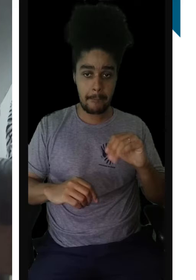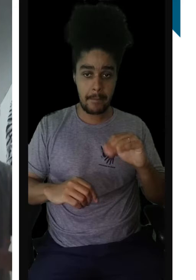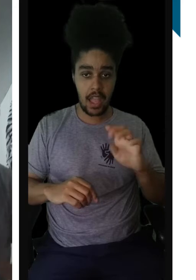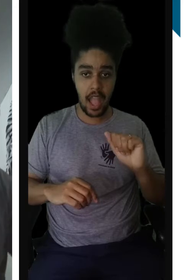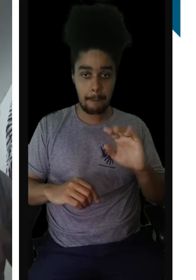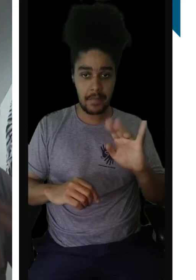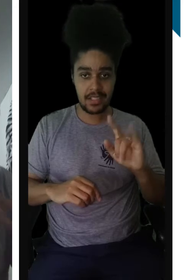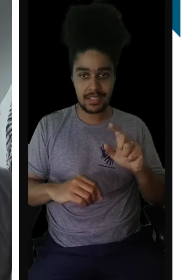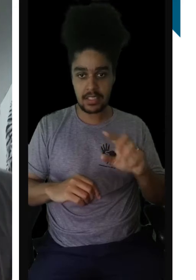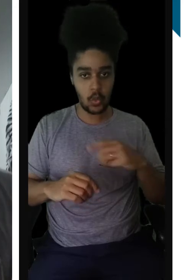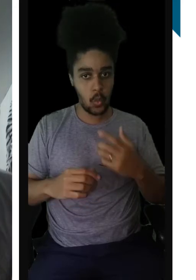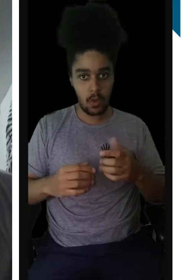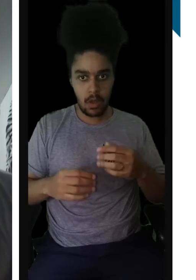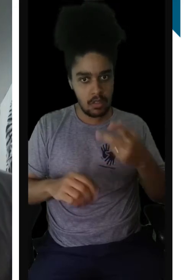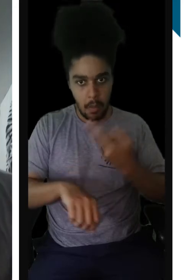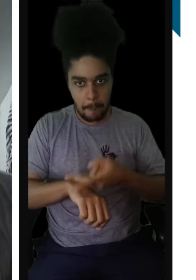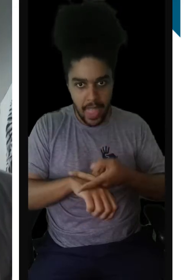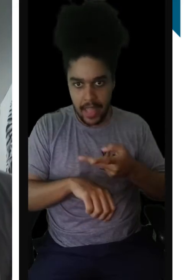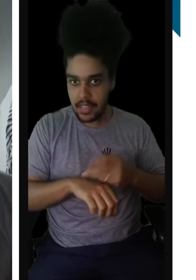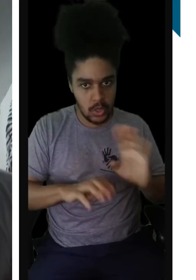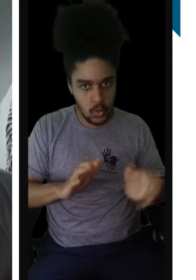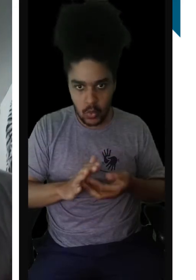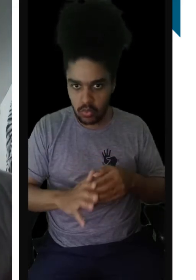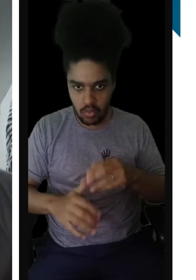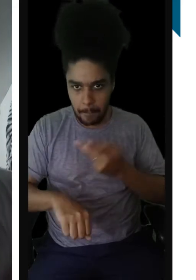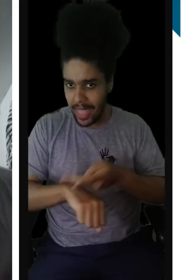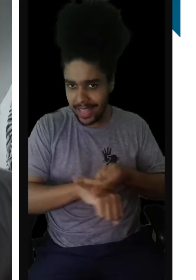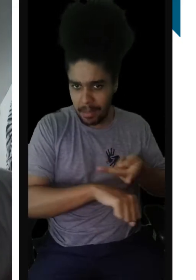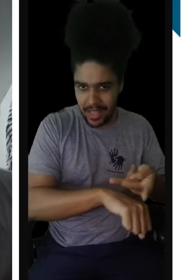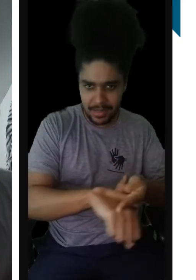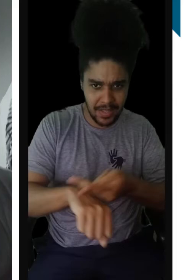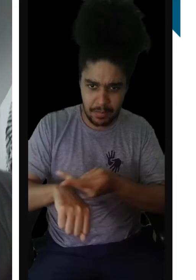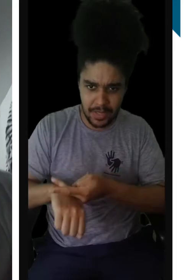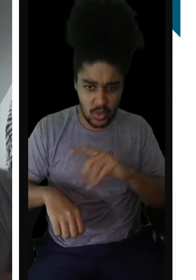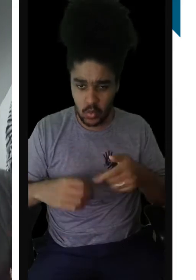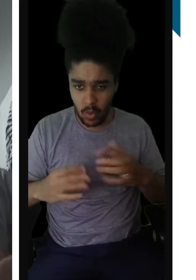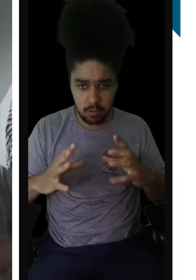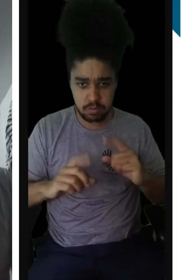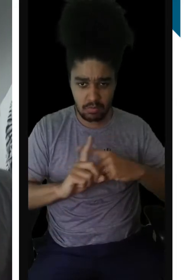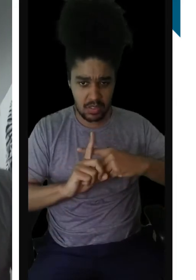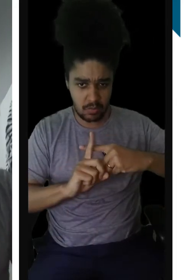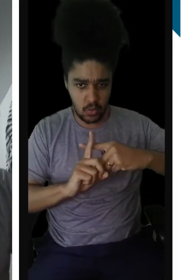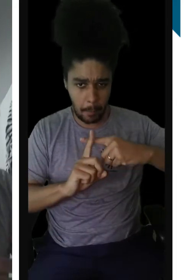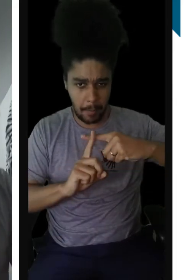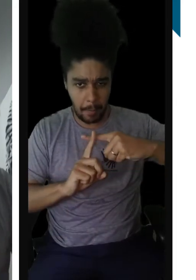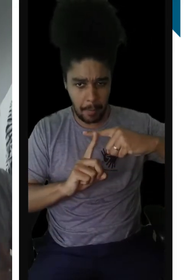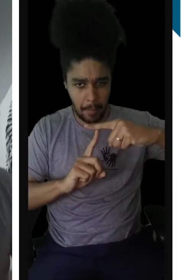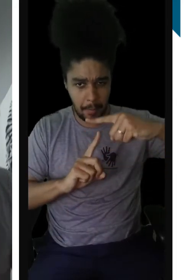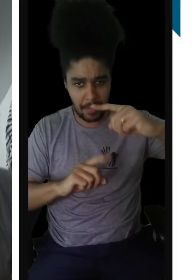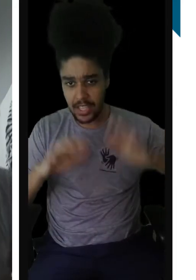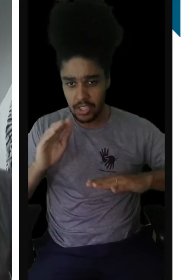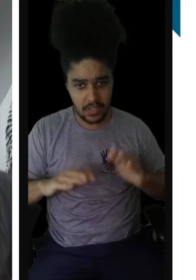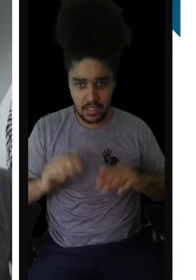tacou asfalto, tacou concreto em tudo, né? E isso vai aumentar a temperatura, e é